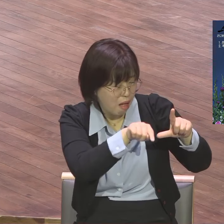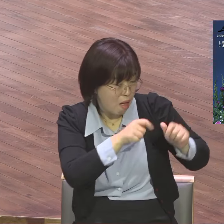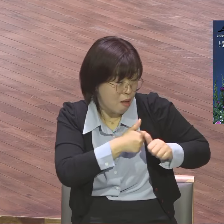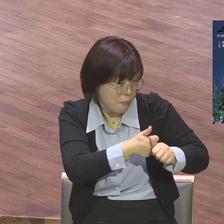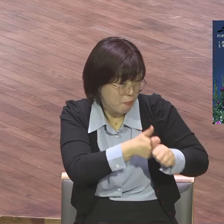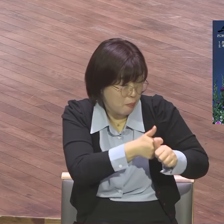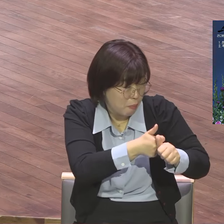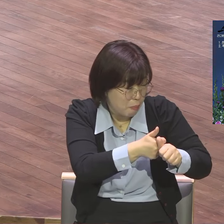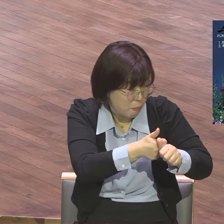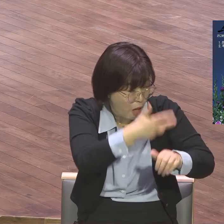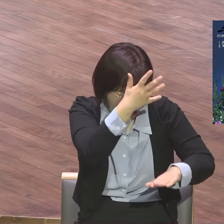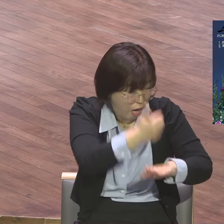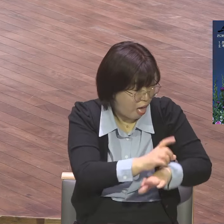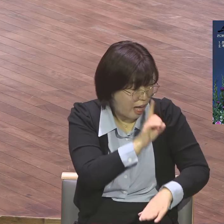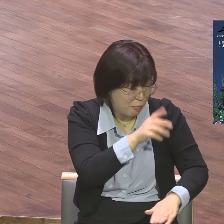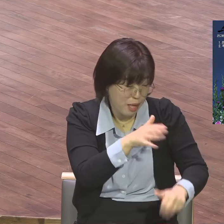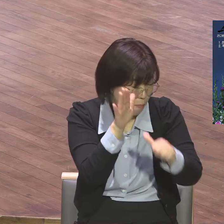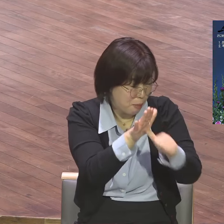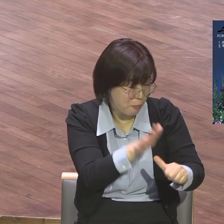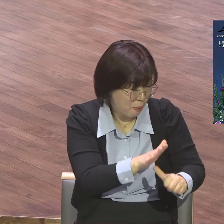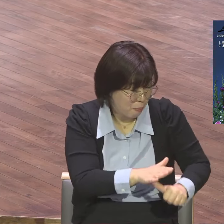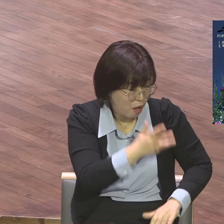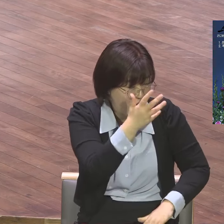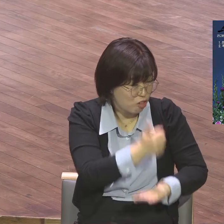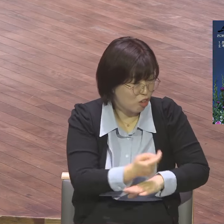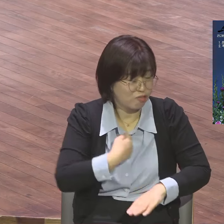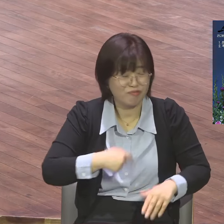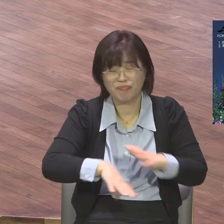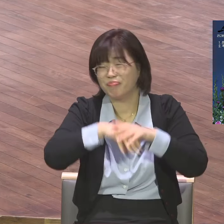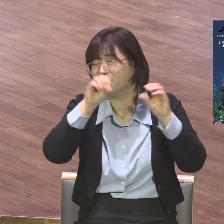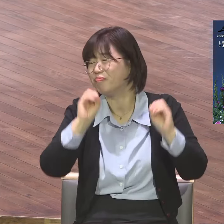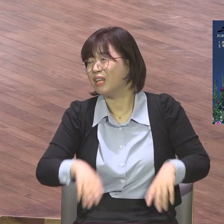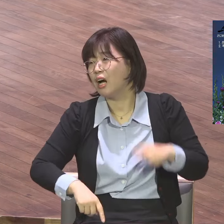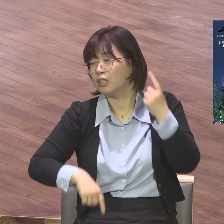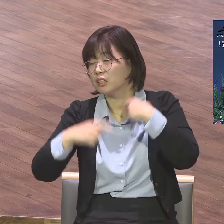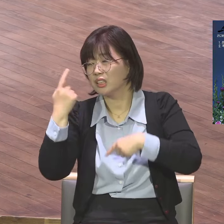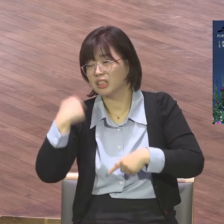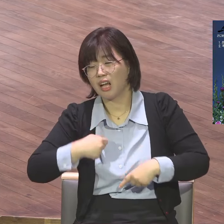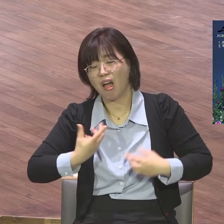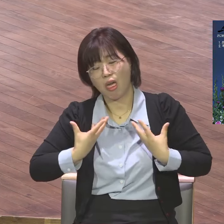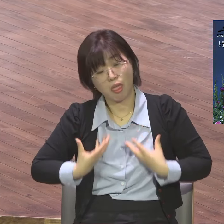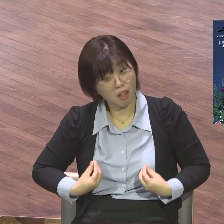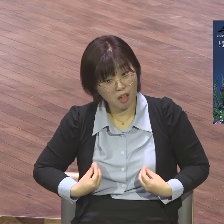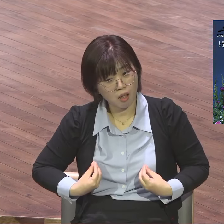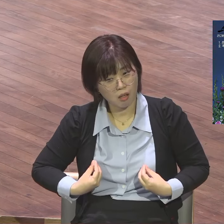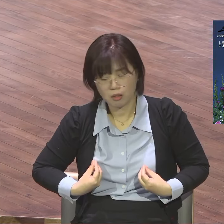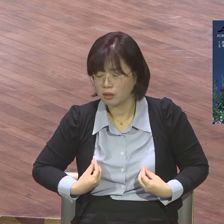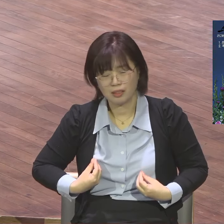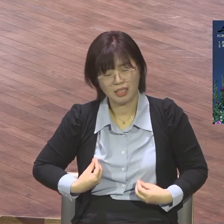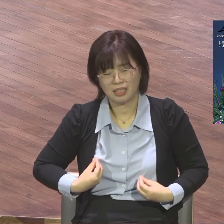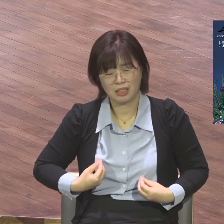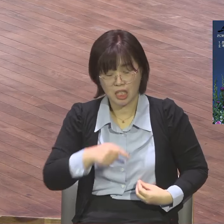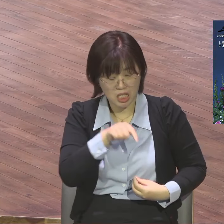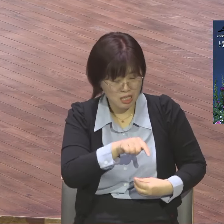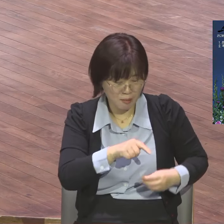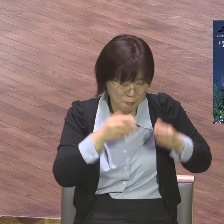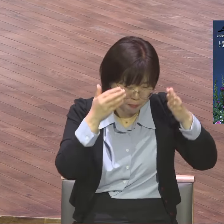교회가 주는 이 모든 미션, 이 모든 직책, 이 모든 메시지가 영원한 거라니까요.